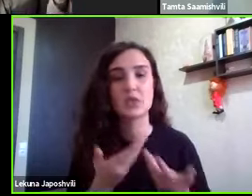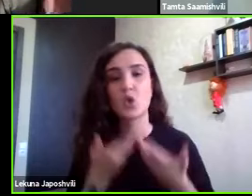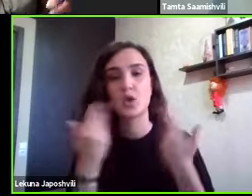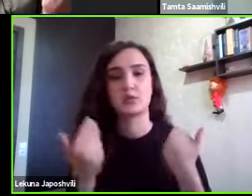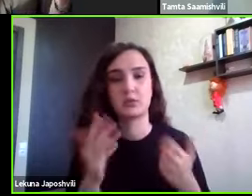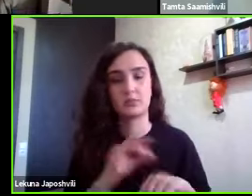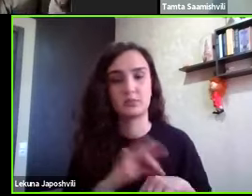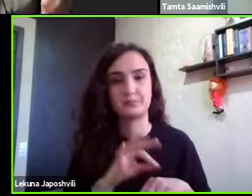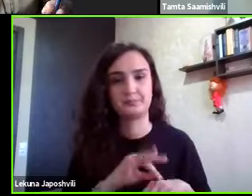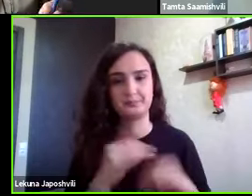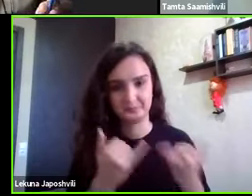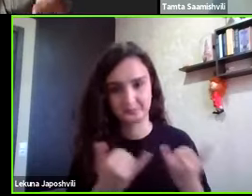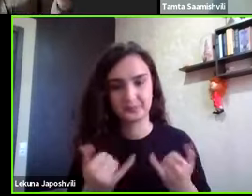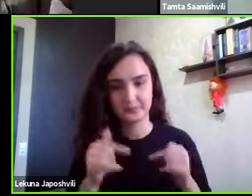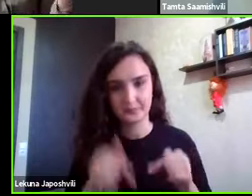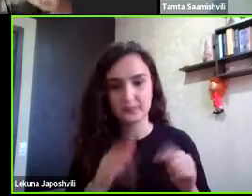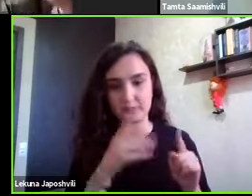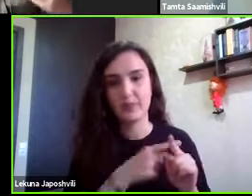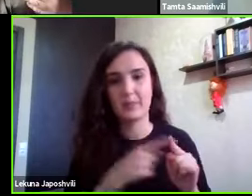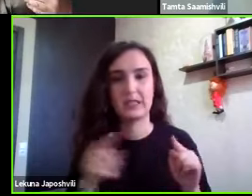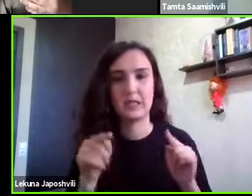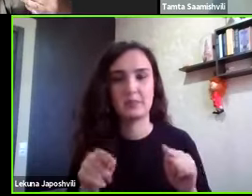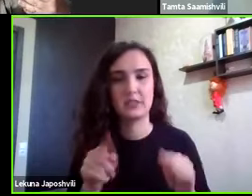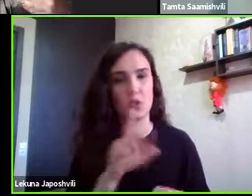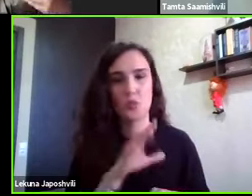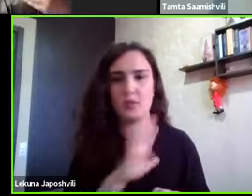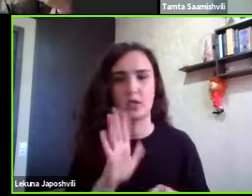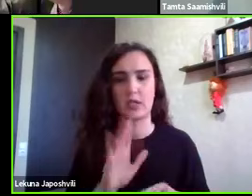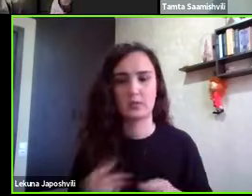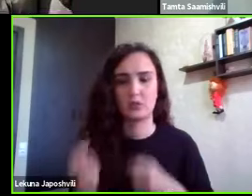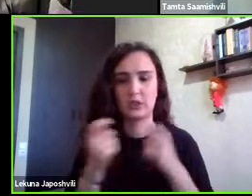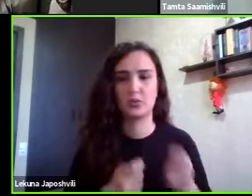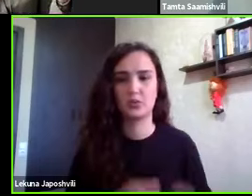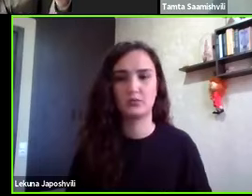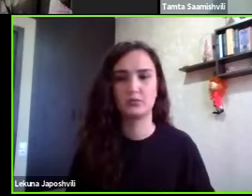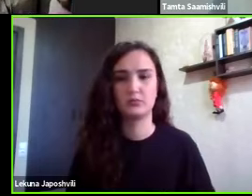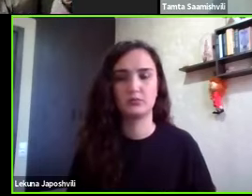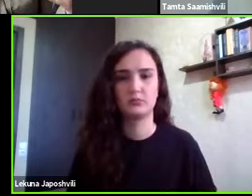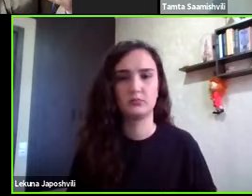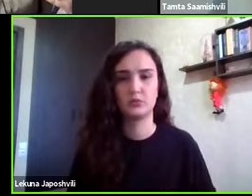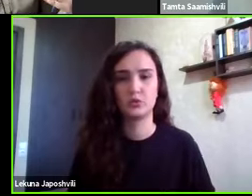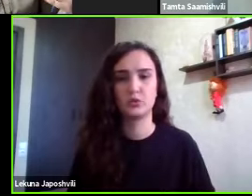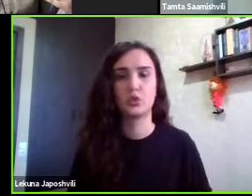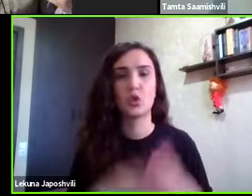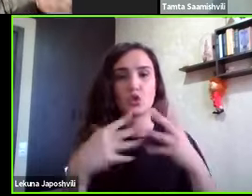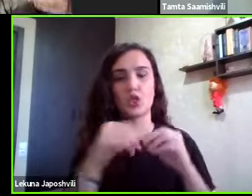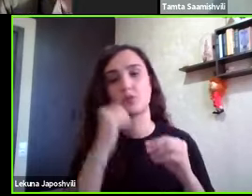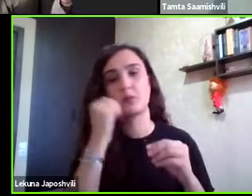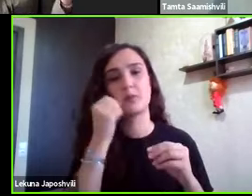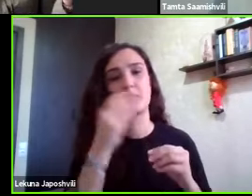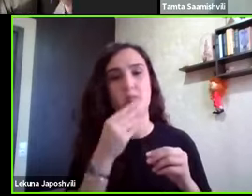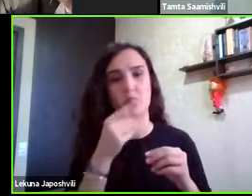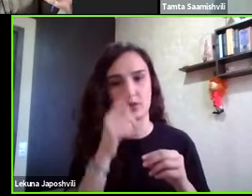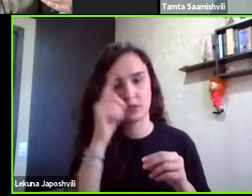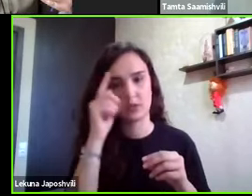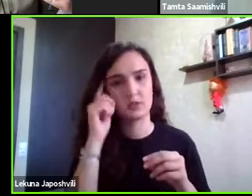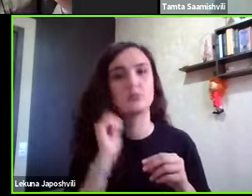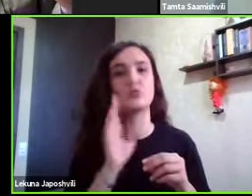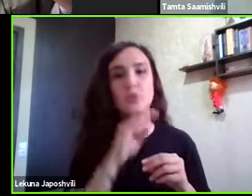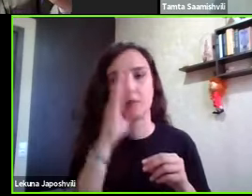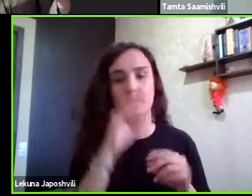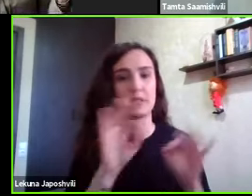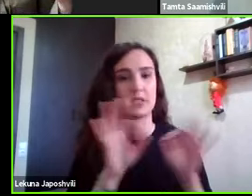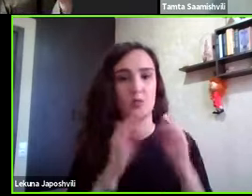გადაიტას, აი ეხლა ამ ეტაპზე არ მოიტანოს ოჯახში ბებია ბაბუასთან, ხო? მშობლებზე აღარ არის